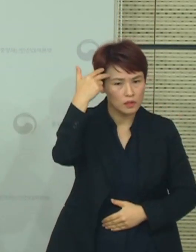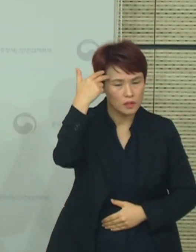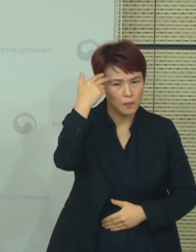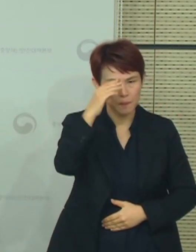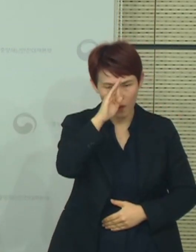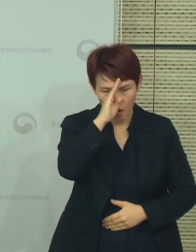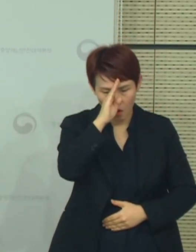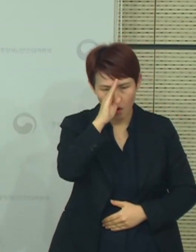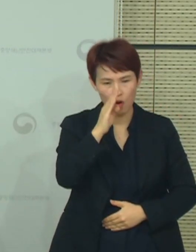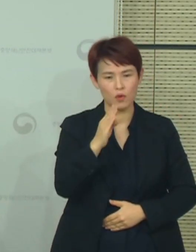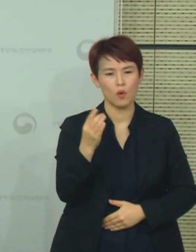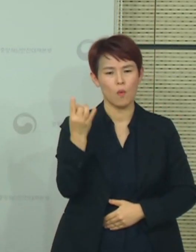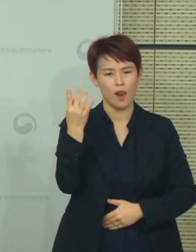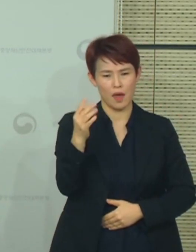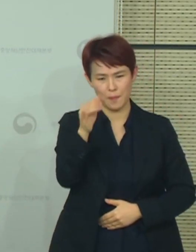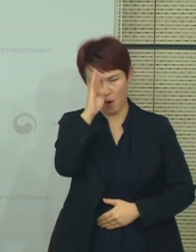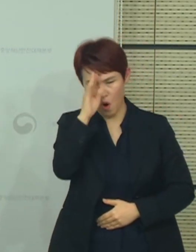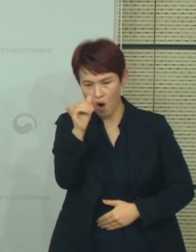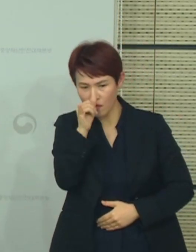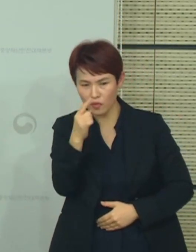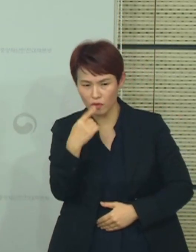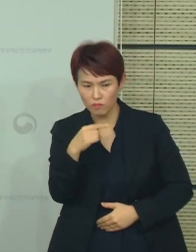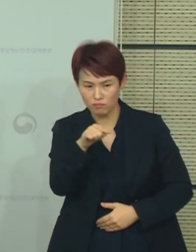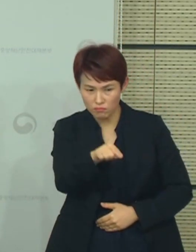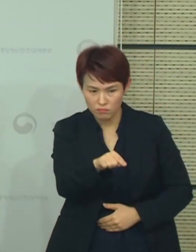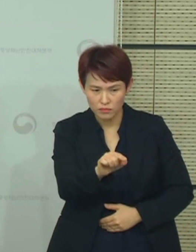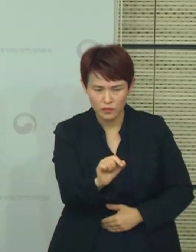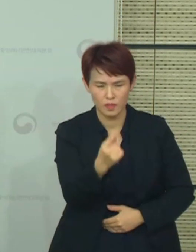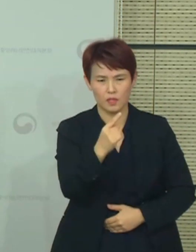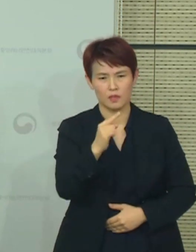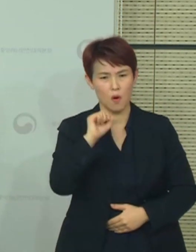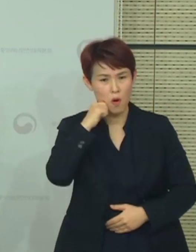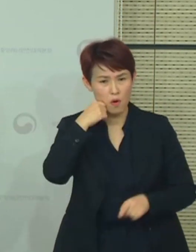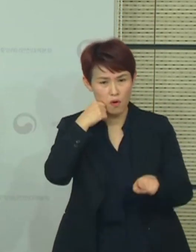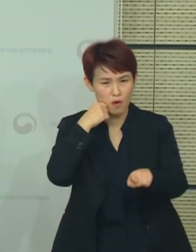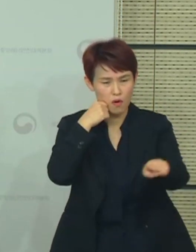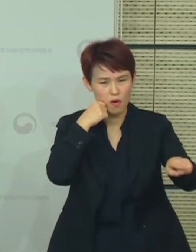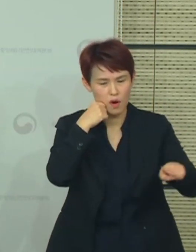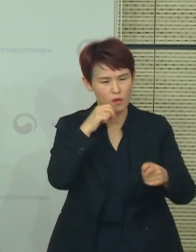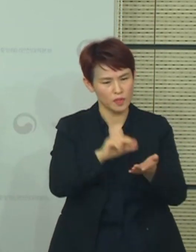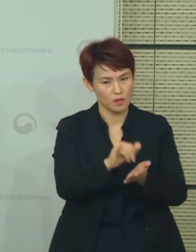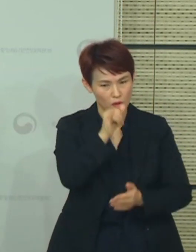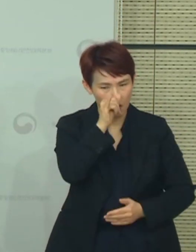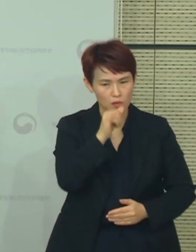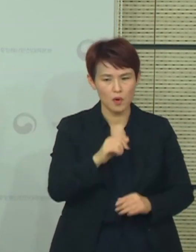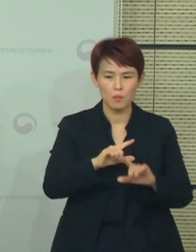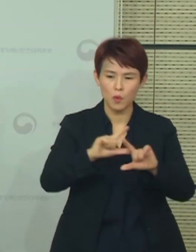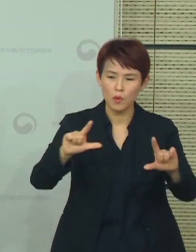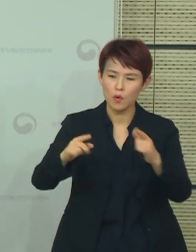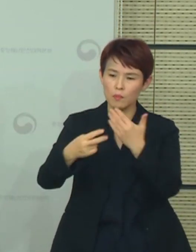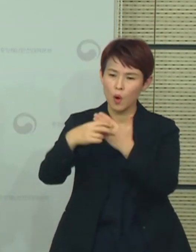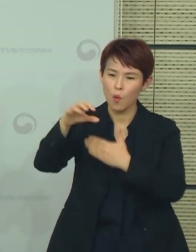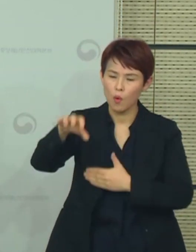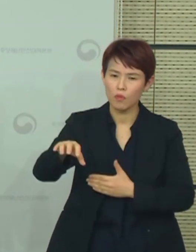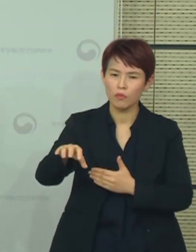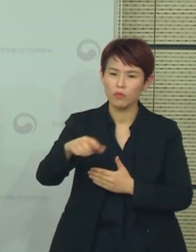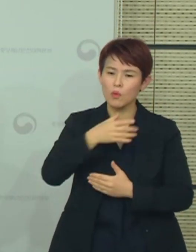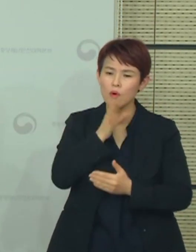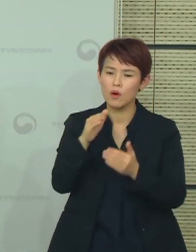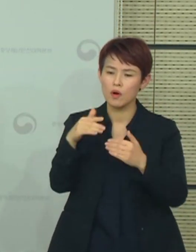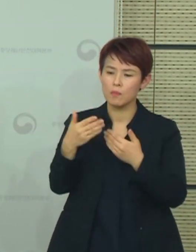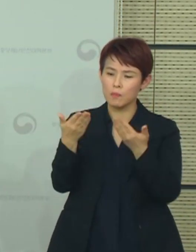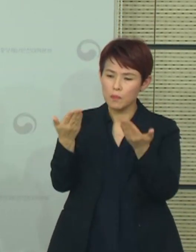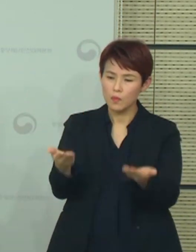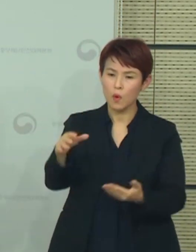비롯한 기저질환 때문에 그 어려운 상황이라면은 일반 병동 요양병원 요양원에 있는 확진자 이외